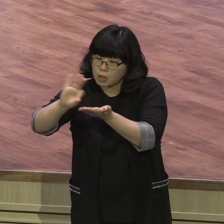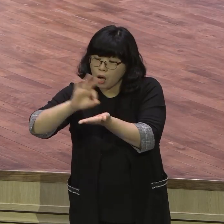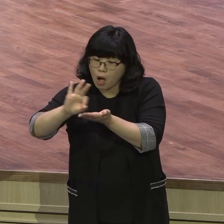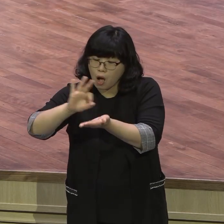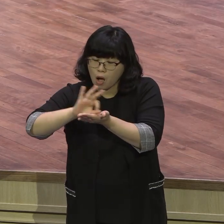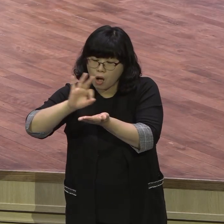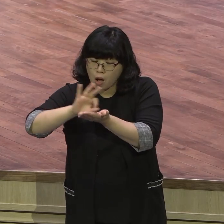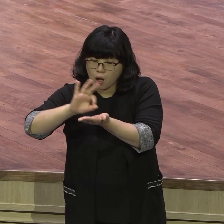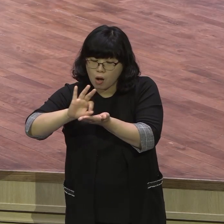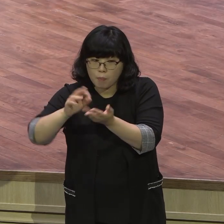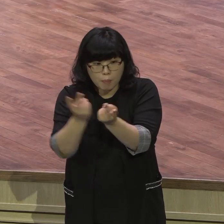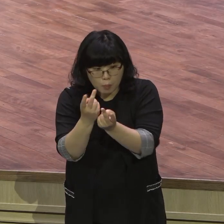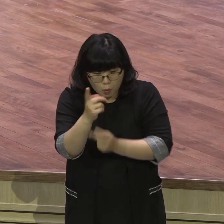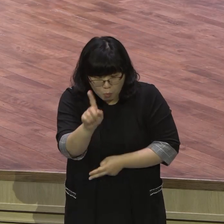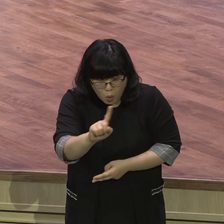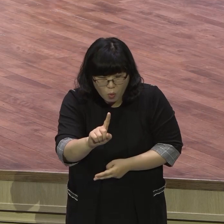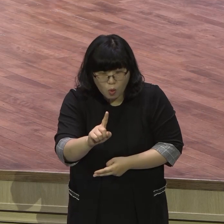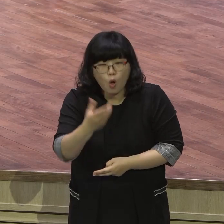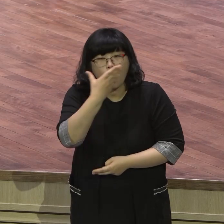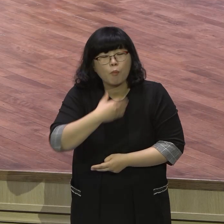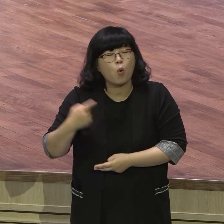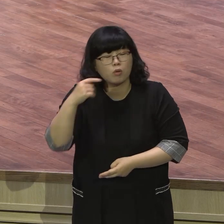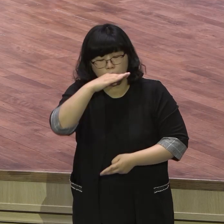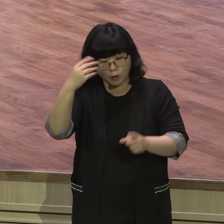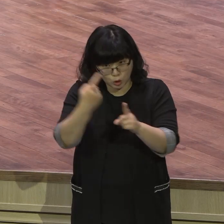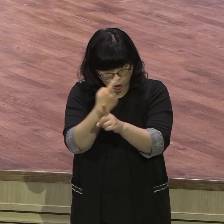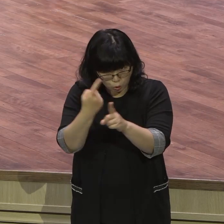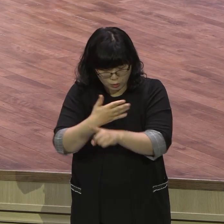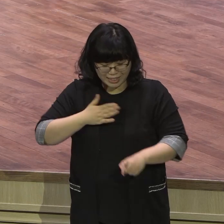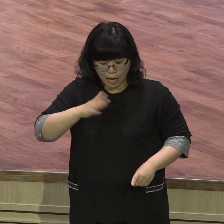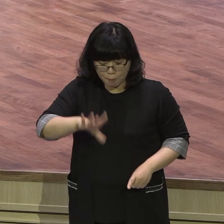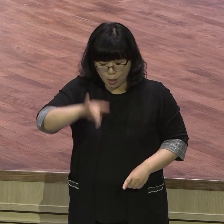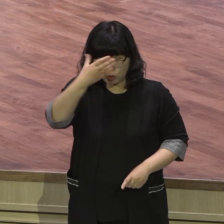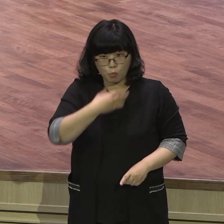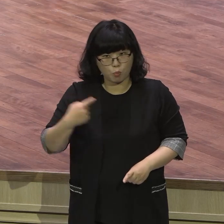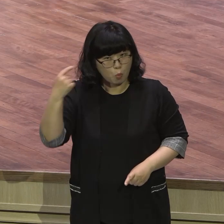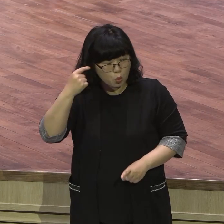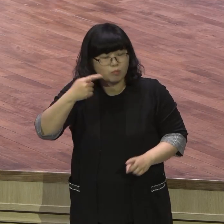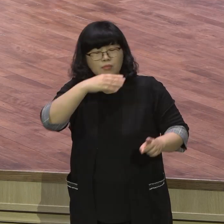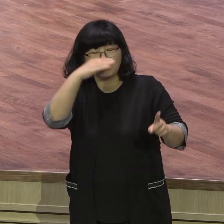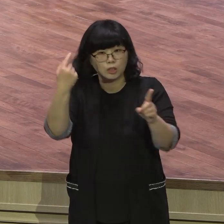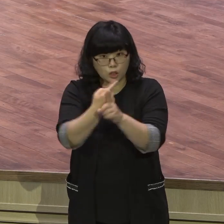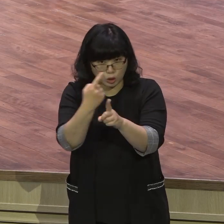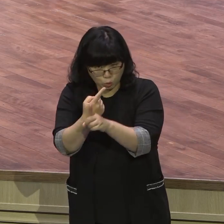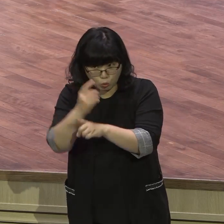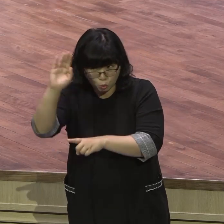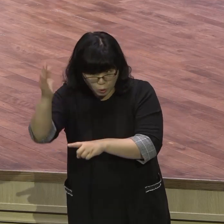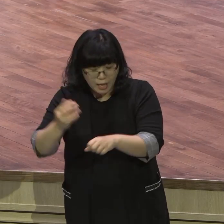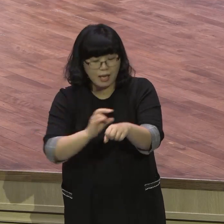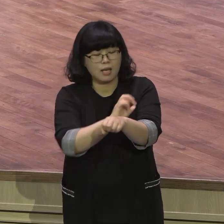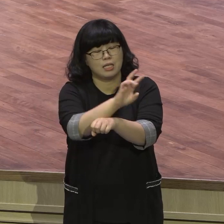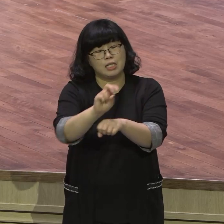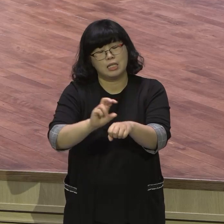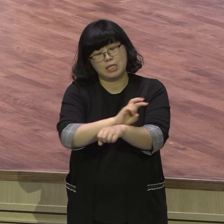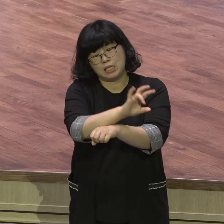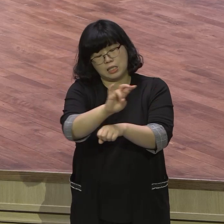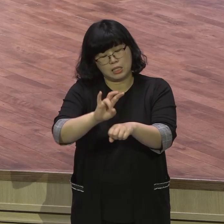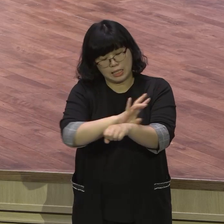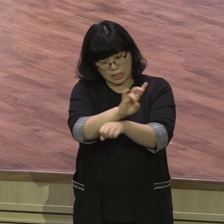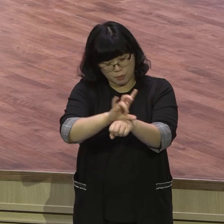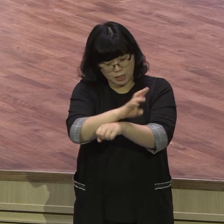24제자예요 하나님 올해가 가기 전에 정말로 내 속에 있는 영적인 문제 육신적인 문제